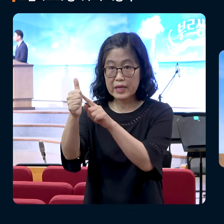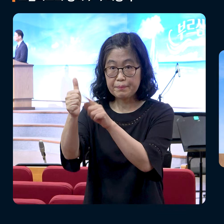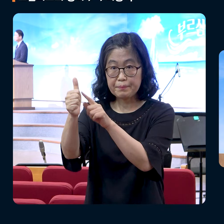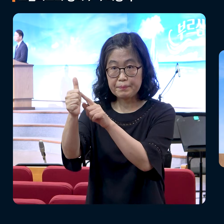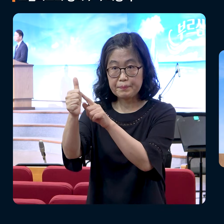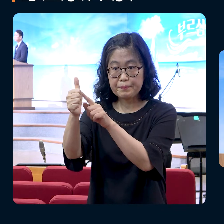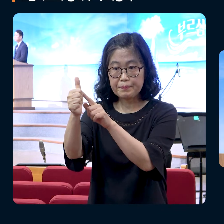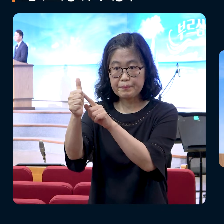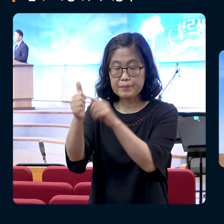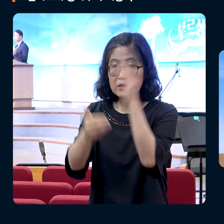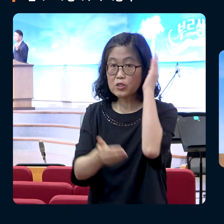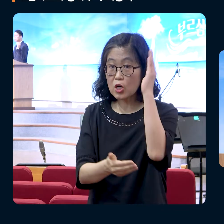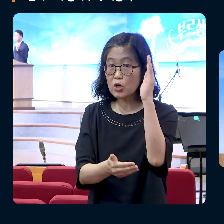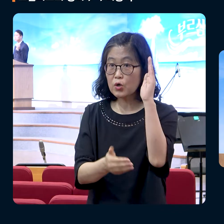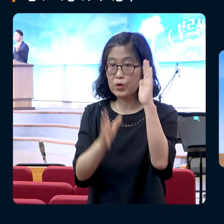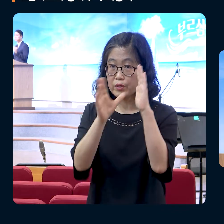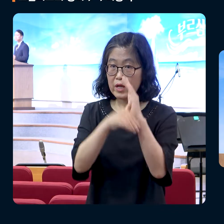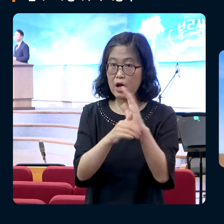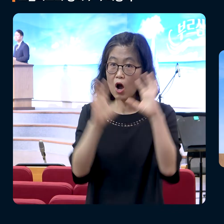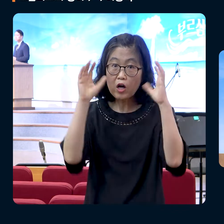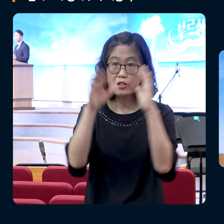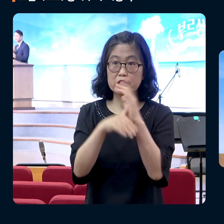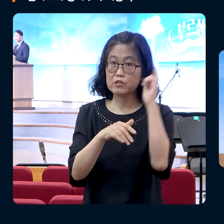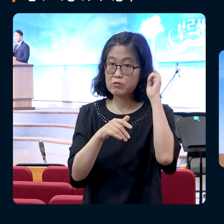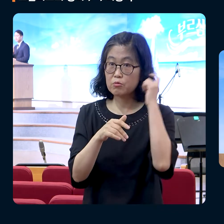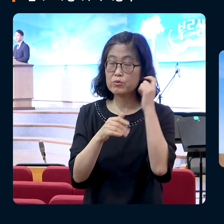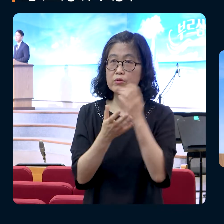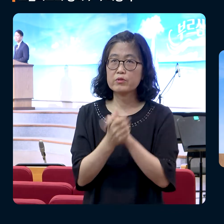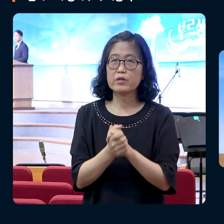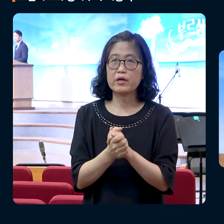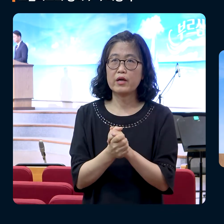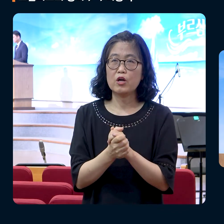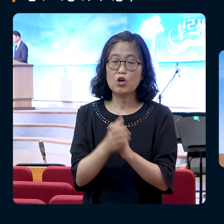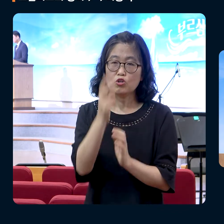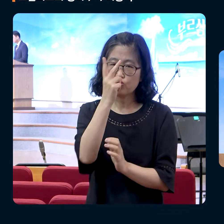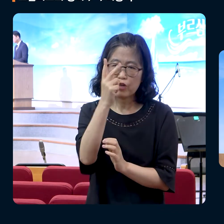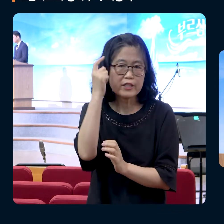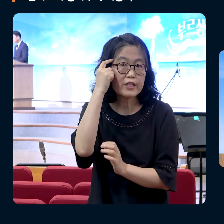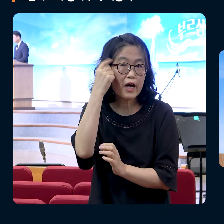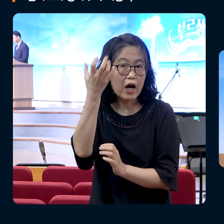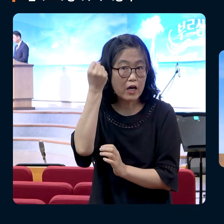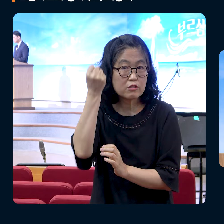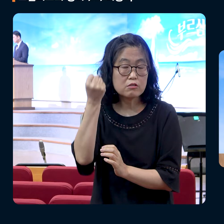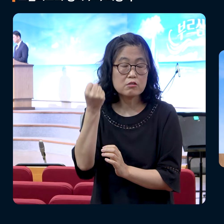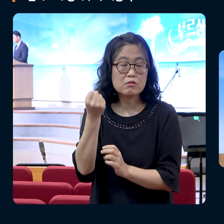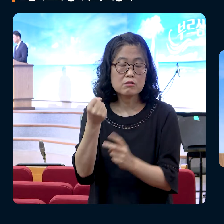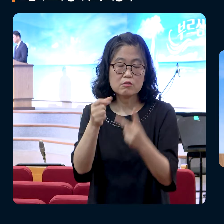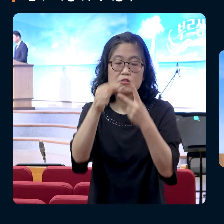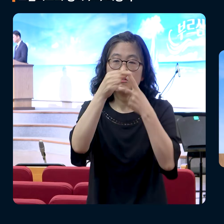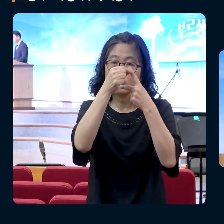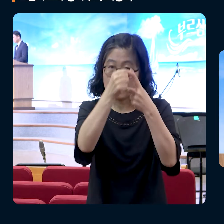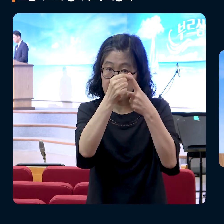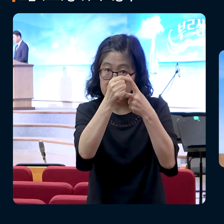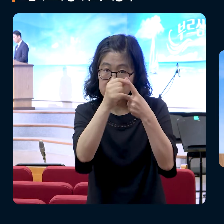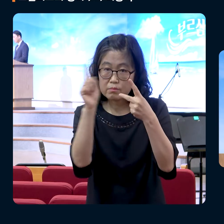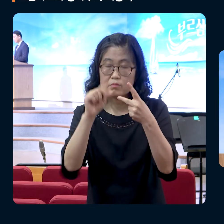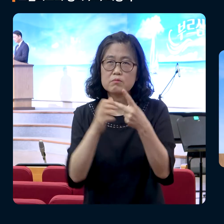대한 설교를 들을 때 늘 고정관념처럼 있었던 두 가지 그런 관점이 있었습니다. 근데 첫 번째는